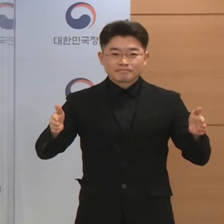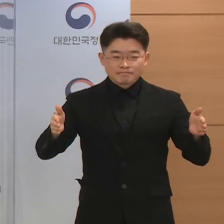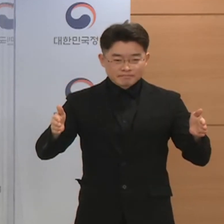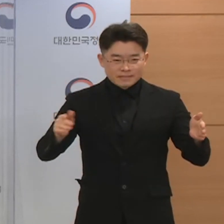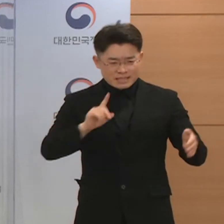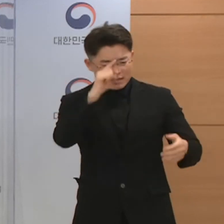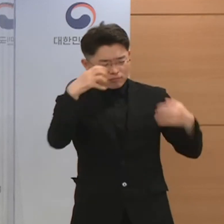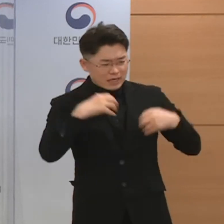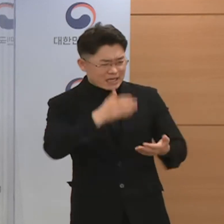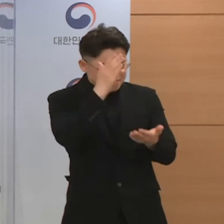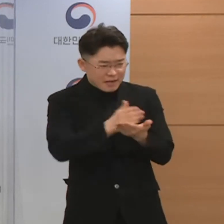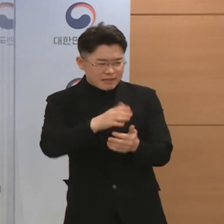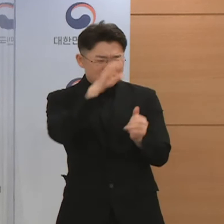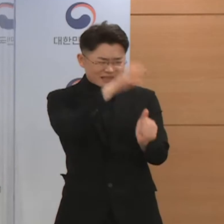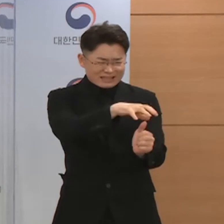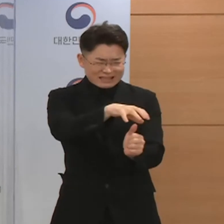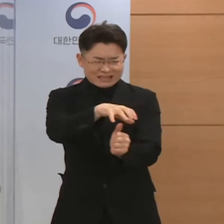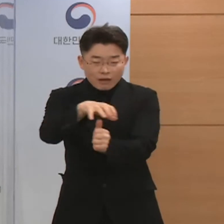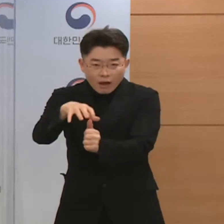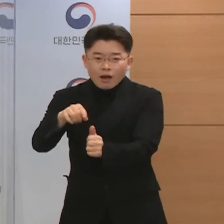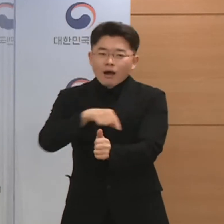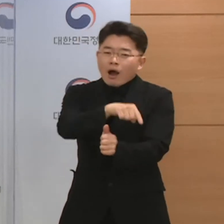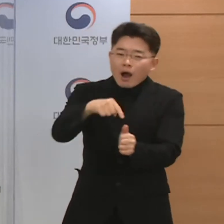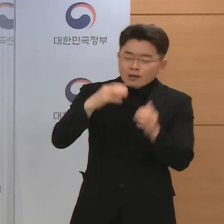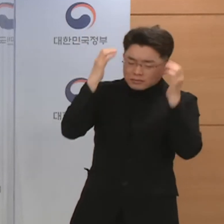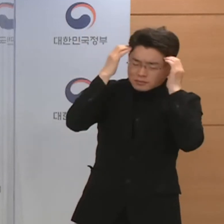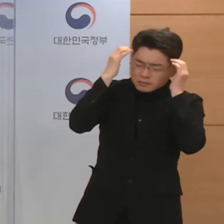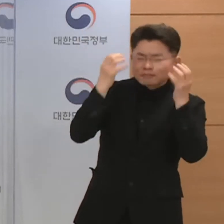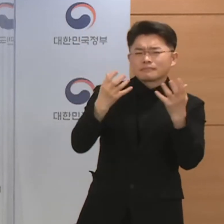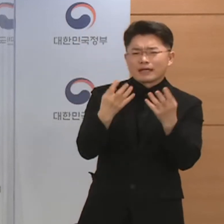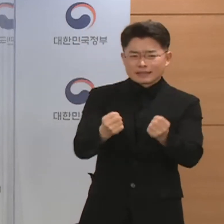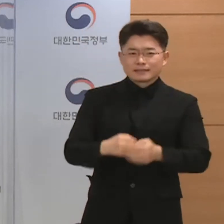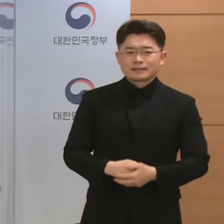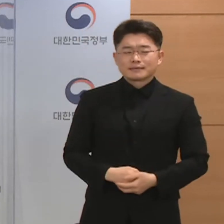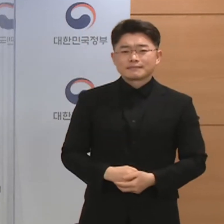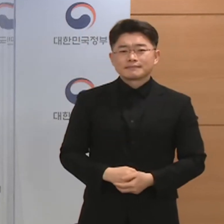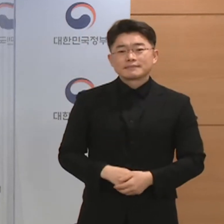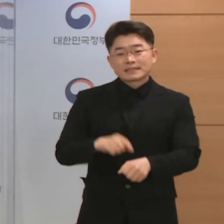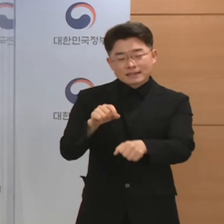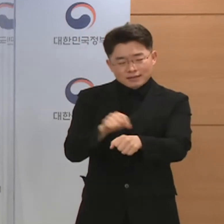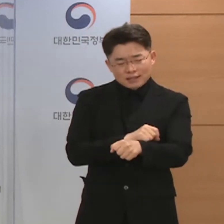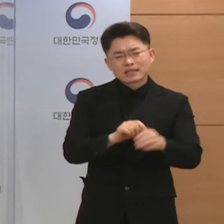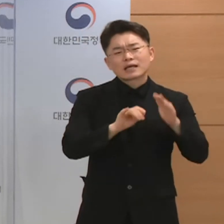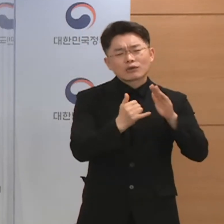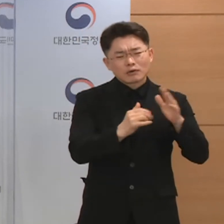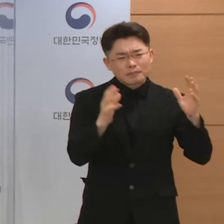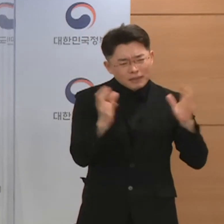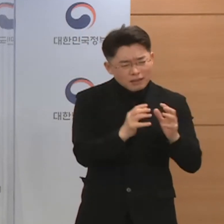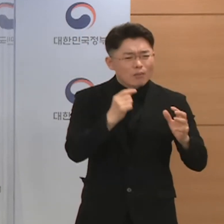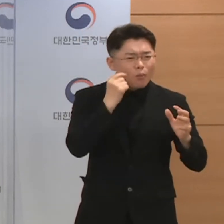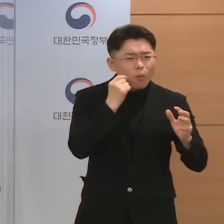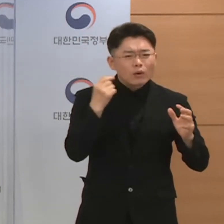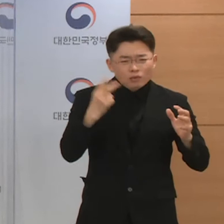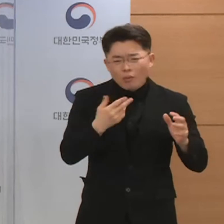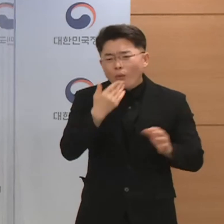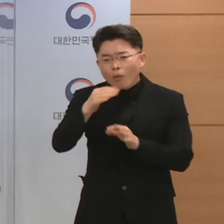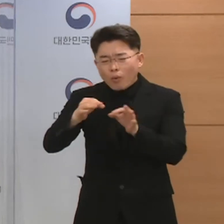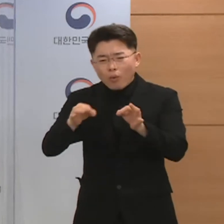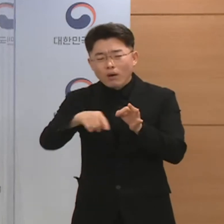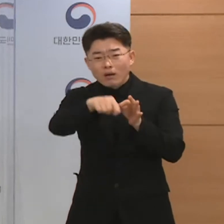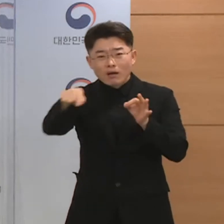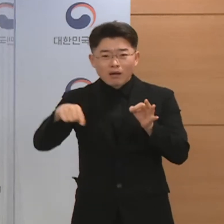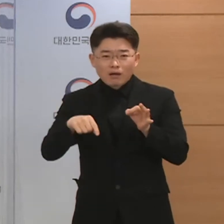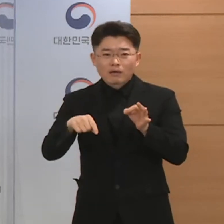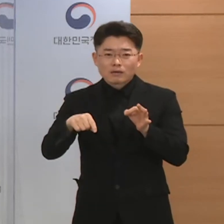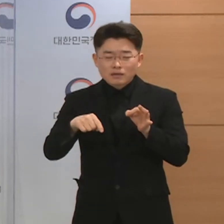속에서 많은 어려움과 고통을 겪으셨습니다. 가족 간에 또 생업시설을 운영하시는 민생에서도